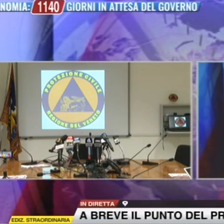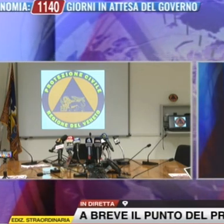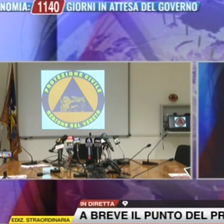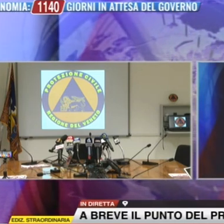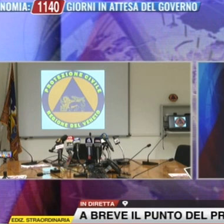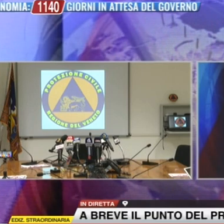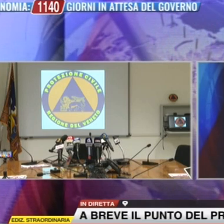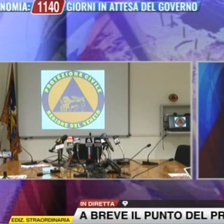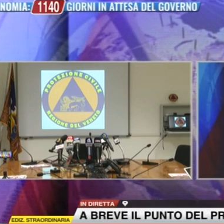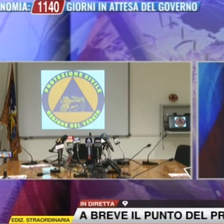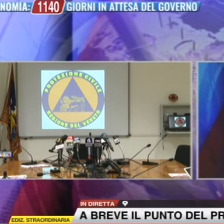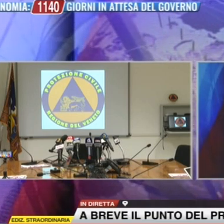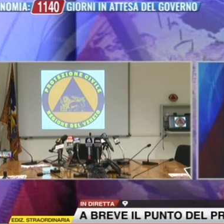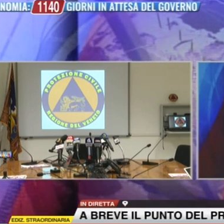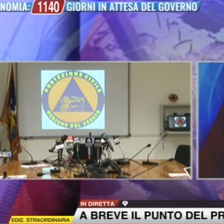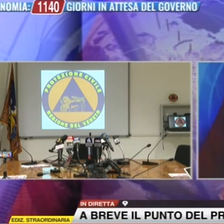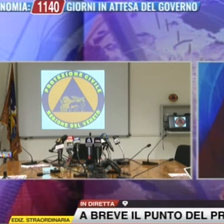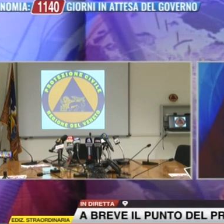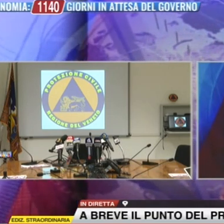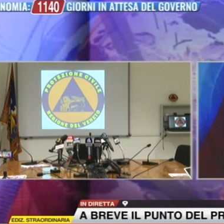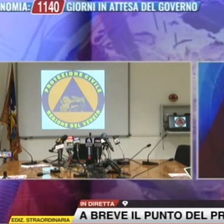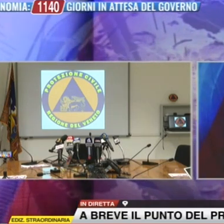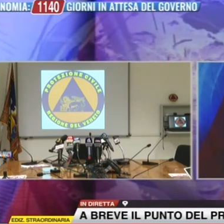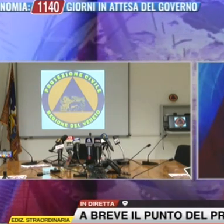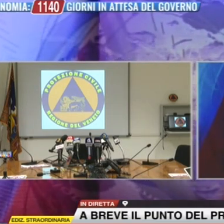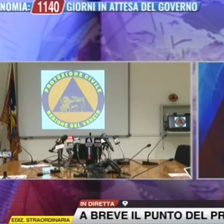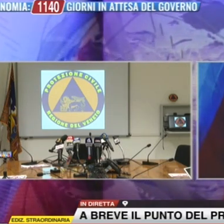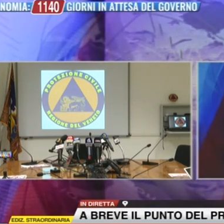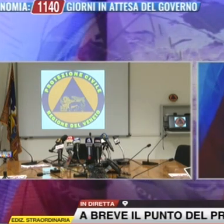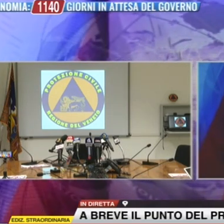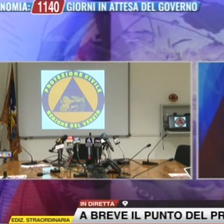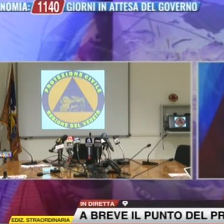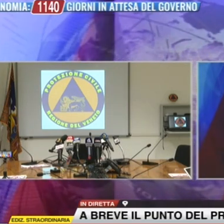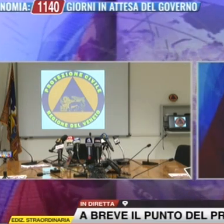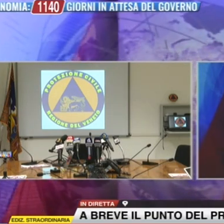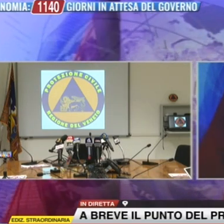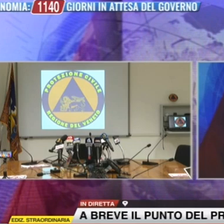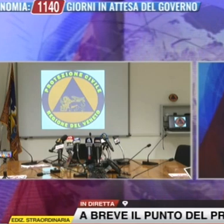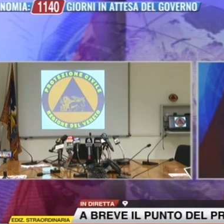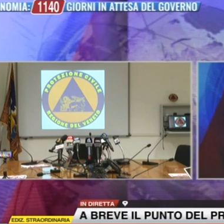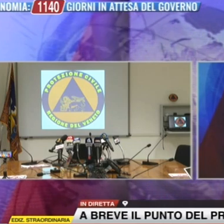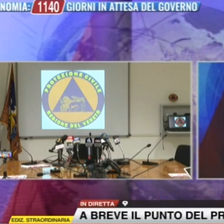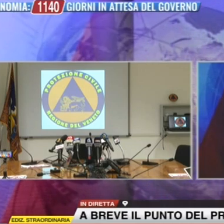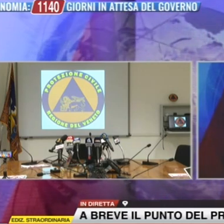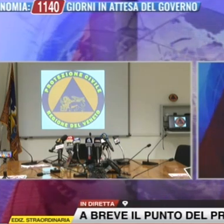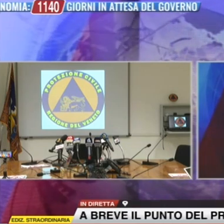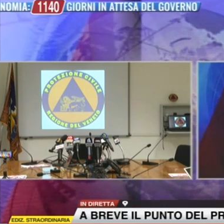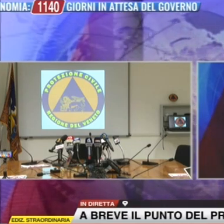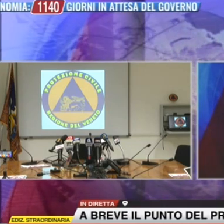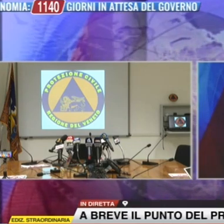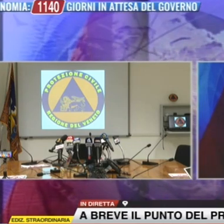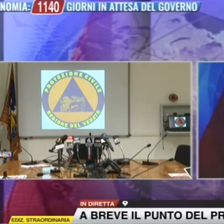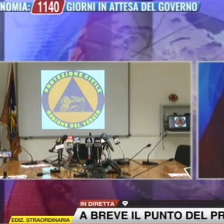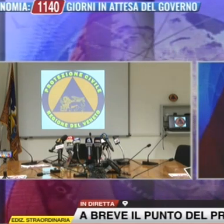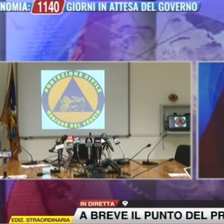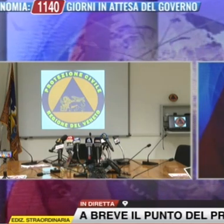passo indietro su questo. Allora torniamo alla questione Covid. Diceva prima all'inizio, importante è il senso